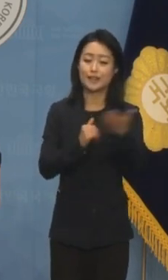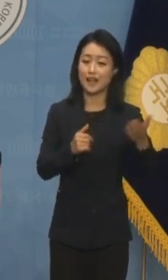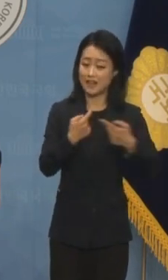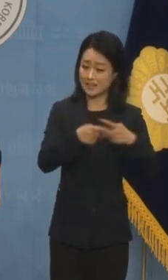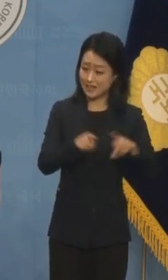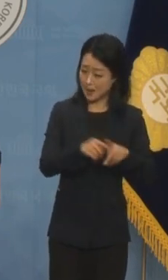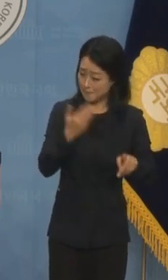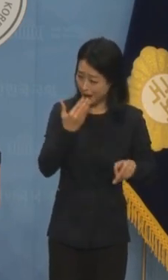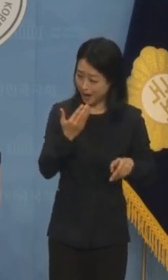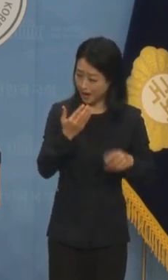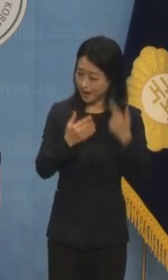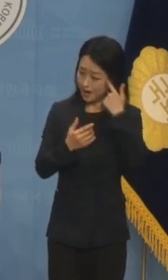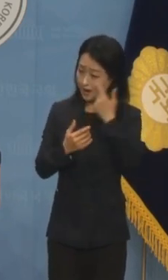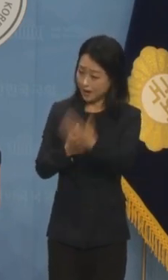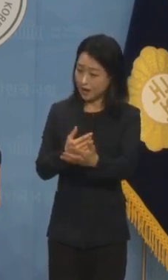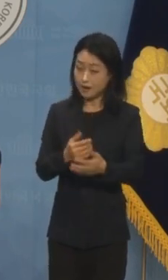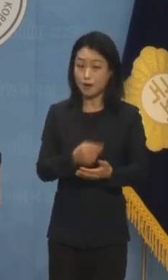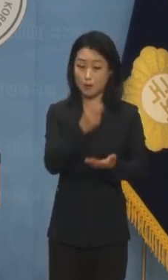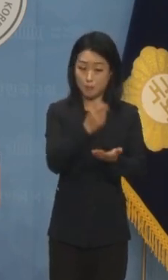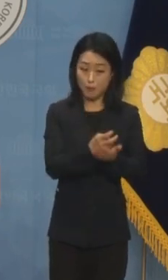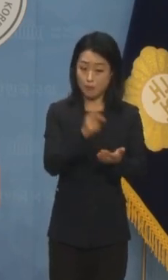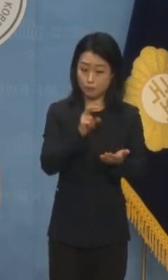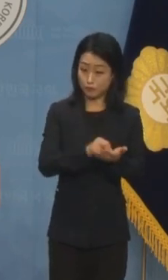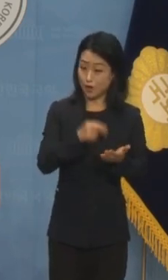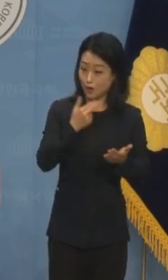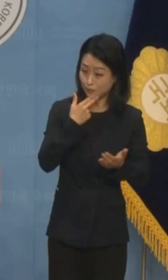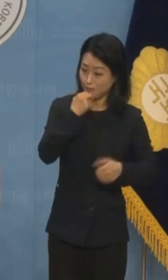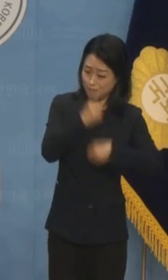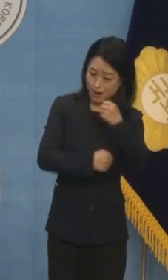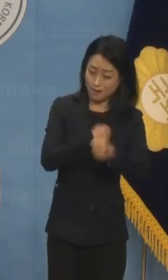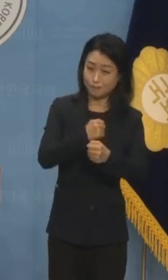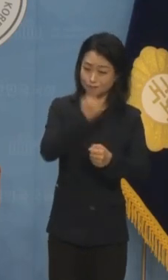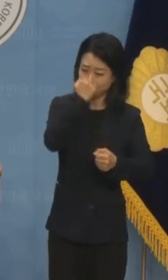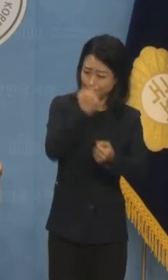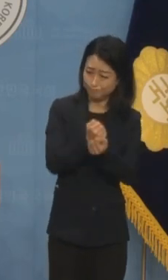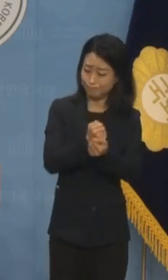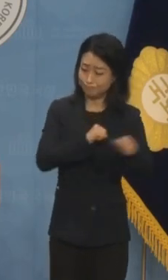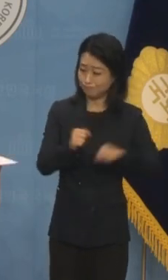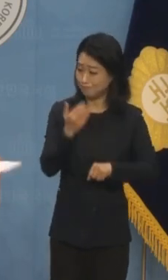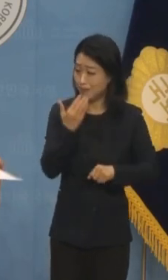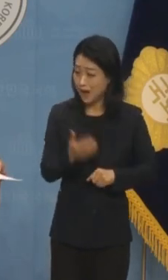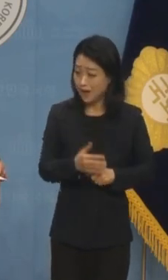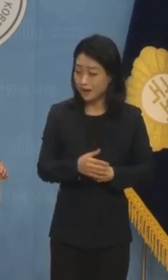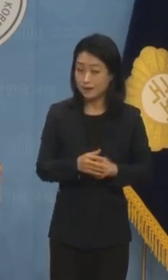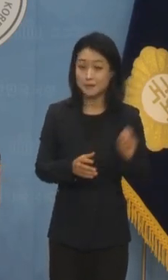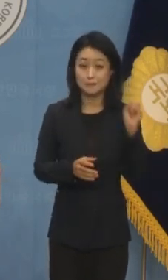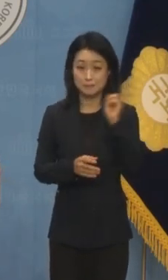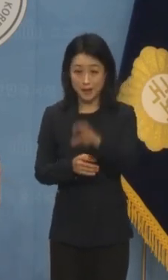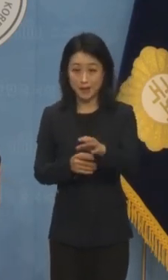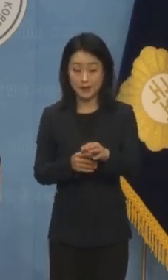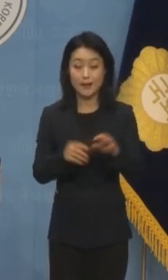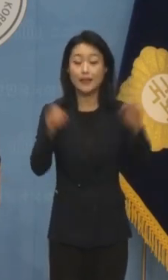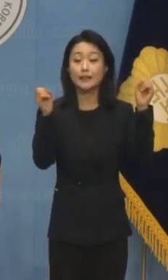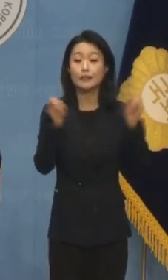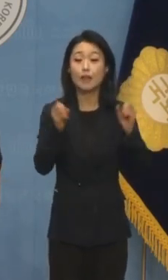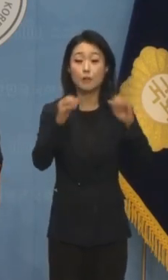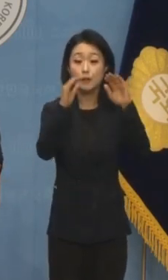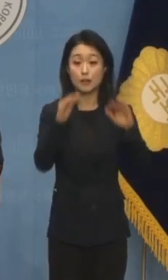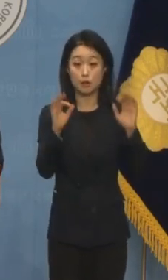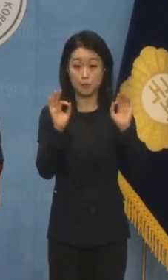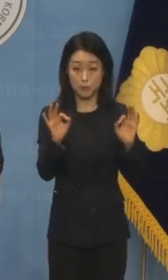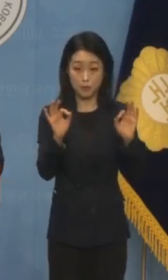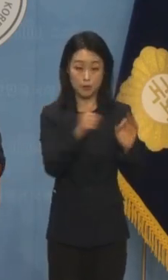할까요 법적으로 문제가 없다면 그냥 막해도 되는 건가 자이 대화를 보면